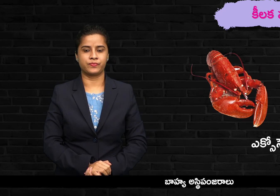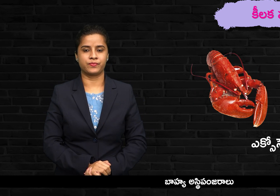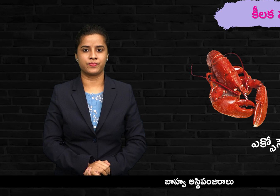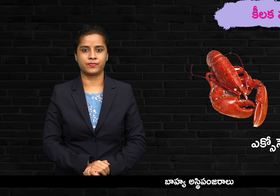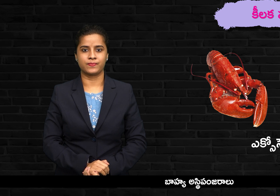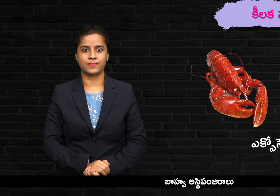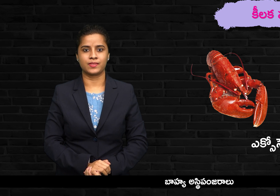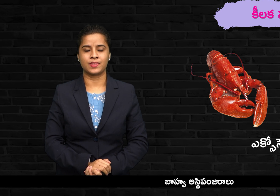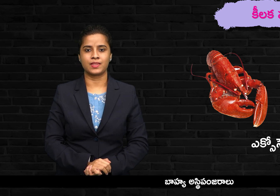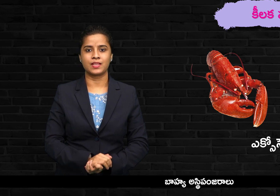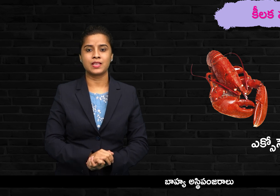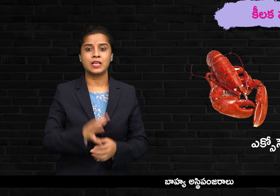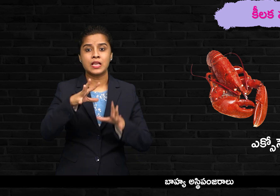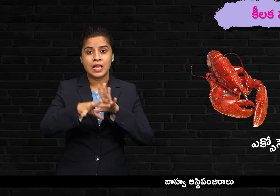బాహ్య అస్థిపంజరాలు,